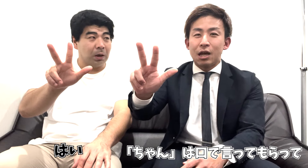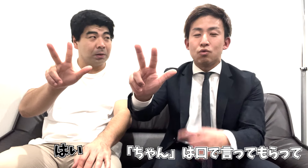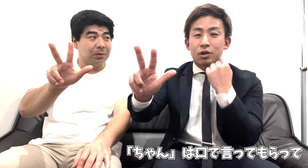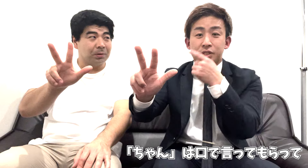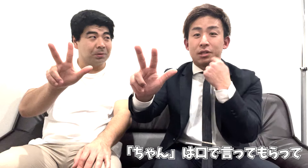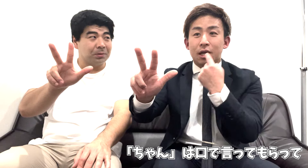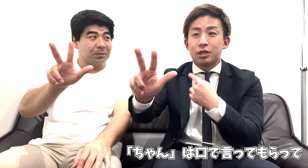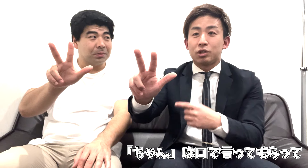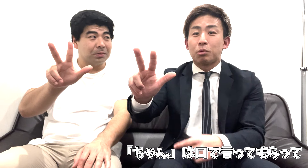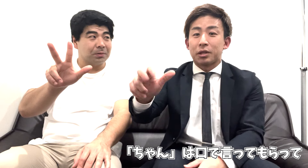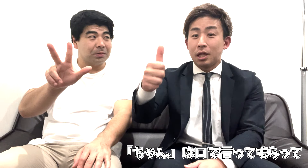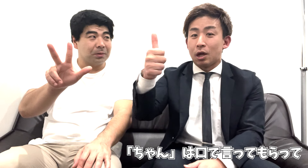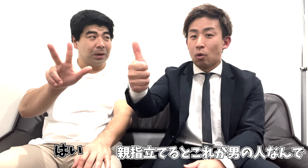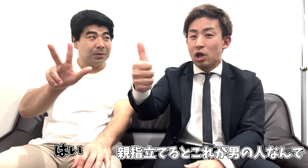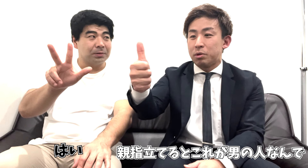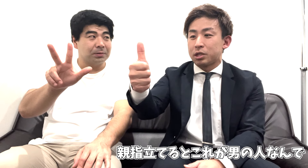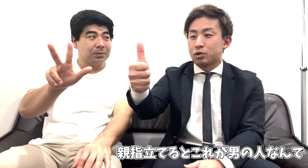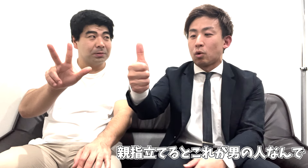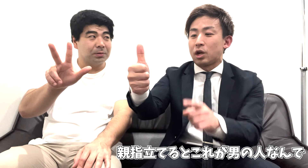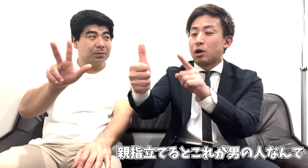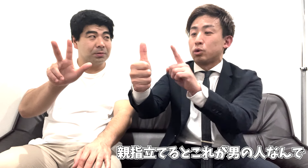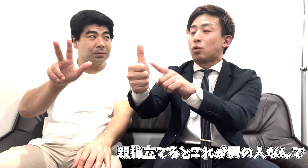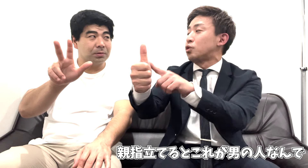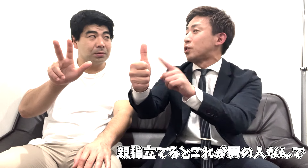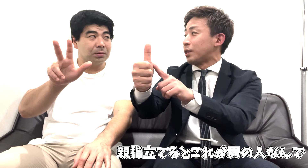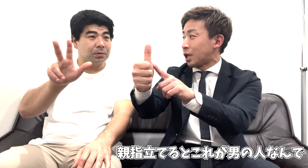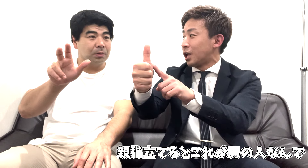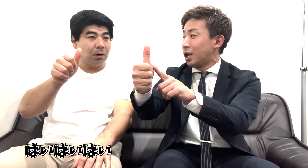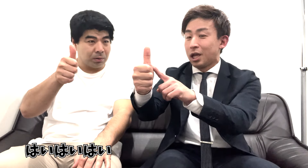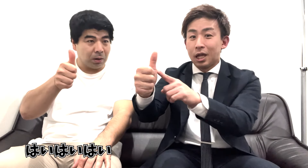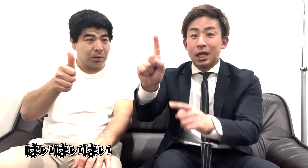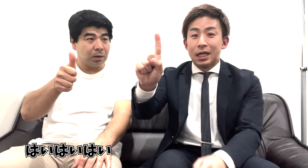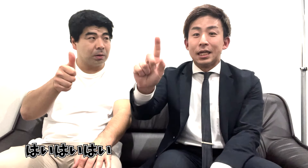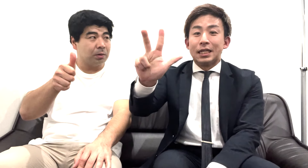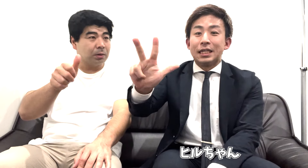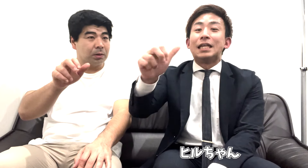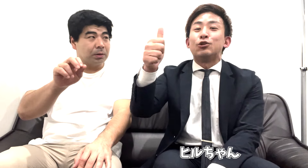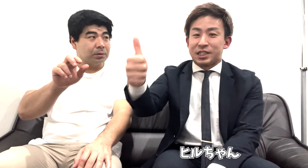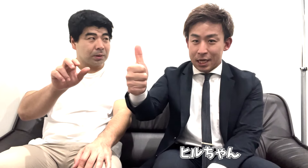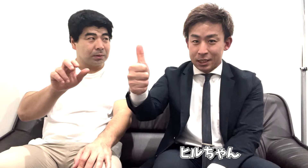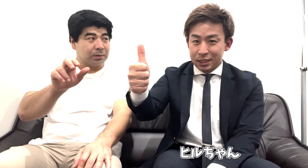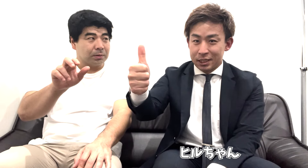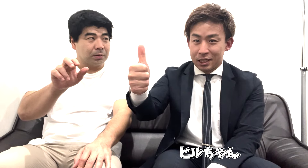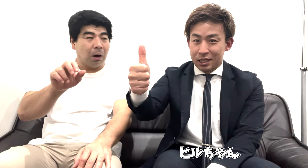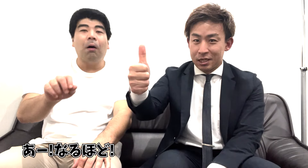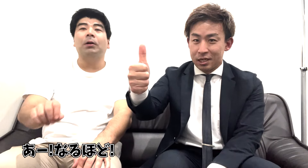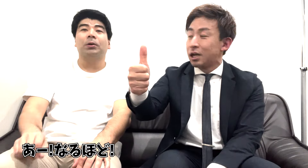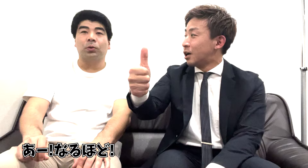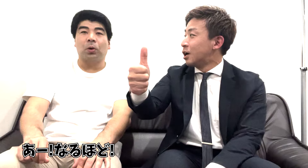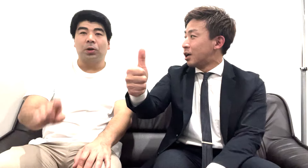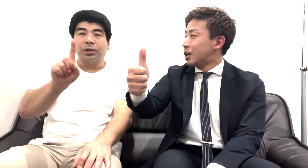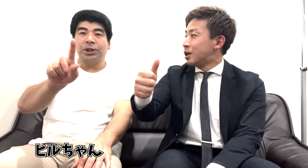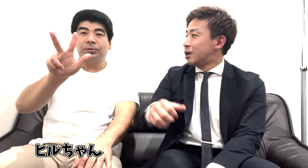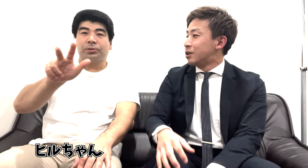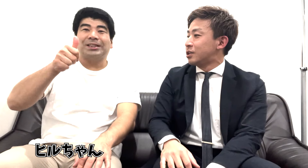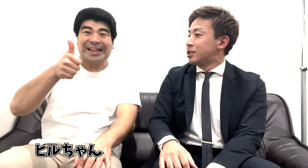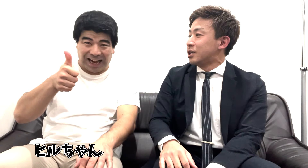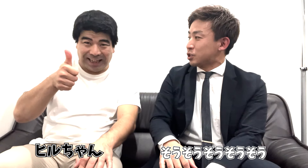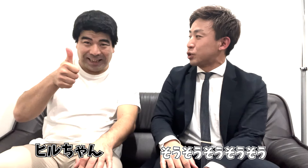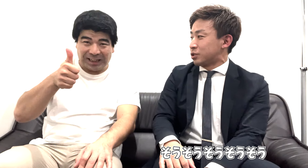は口で言ってもらって、はい、親指立てるとこれが男の人なんで、 はいはいはい、 ヒルちゃん。 あ、なるほど、ヒルちゃん。 そうそうそう、 はい